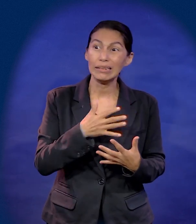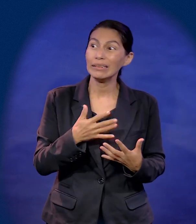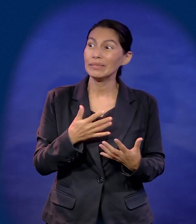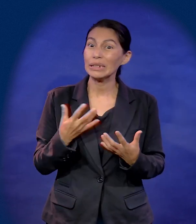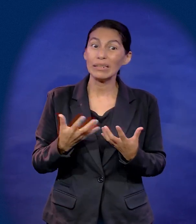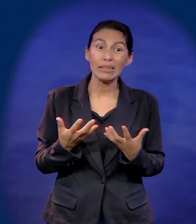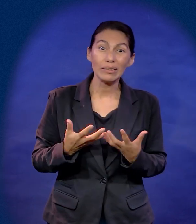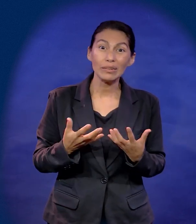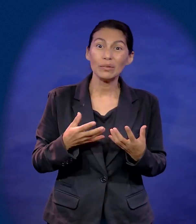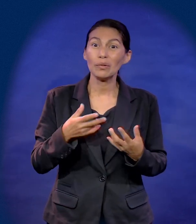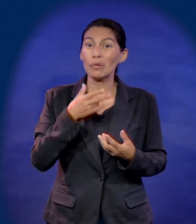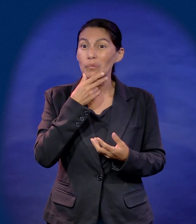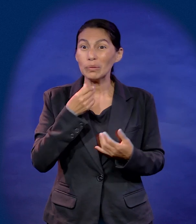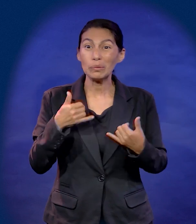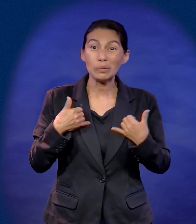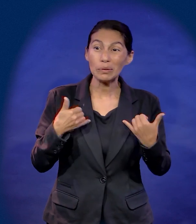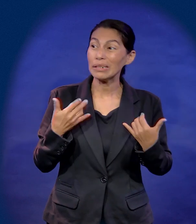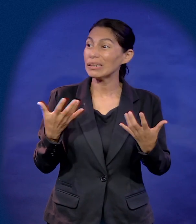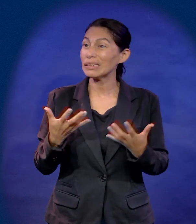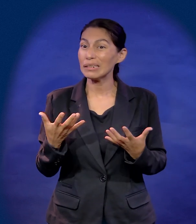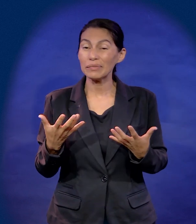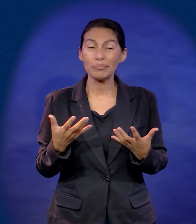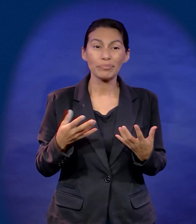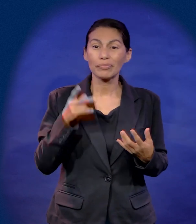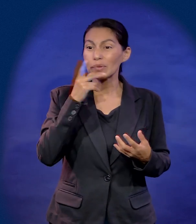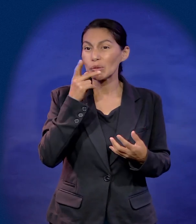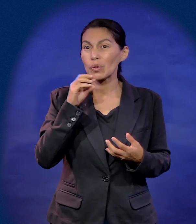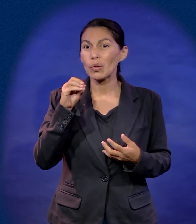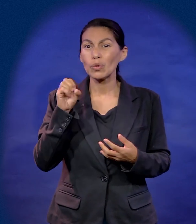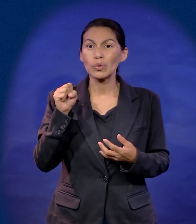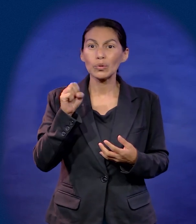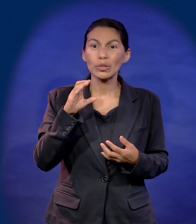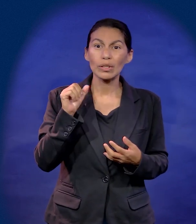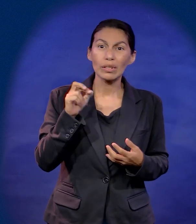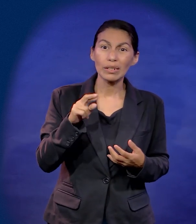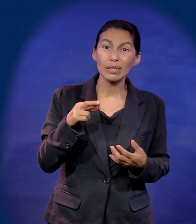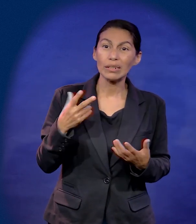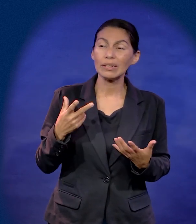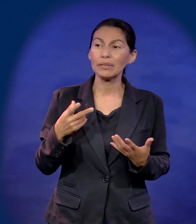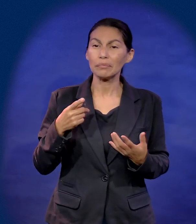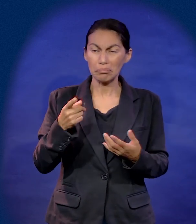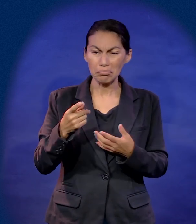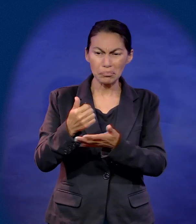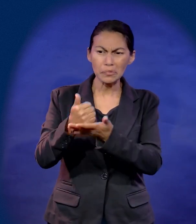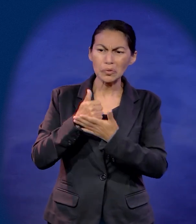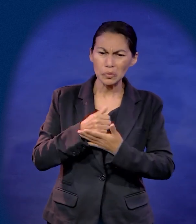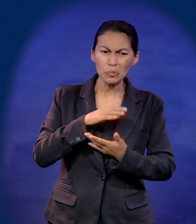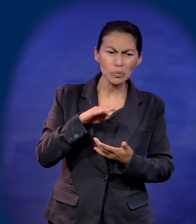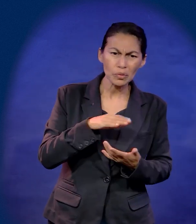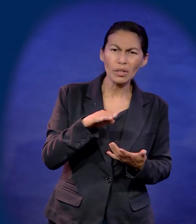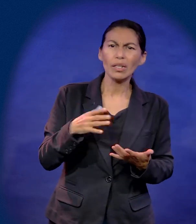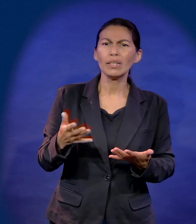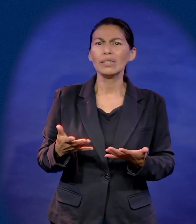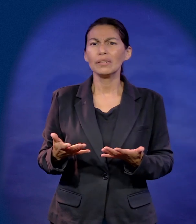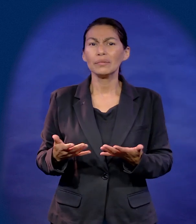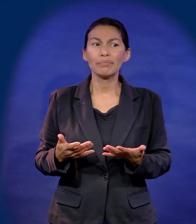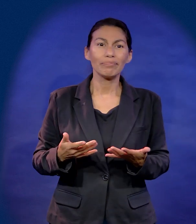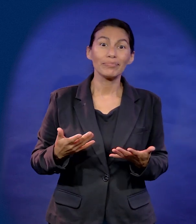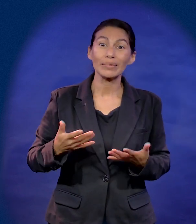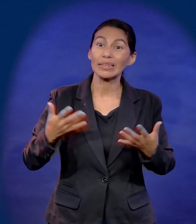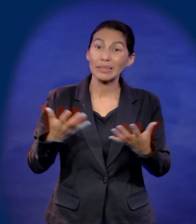¿Qué hizo? Y yo todavía tratando de mantener la calma, me acuerdo que le hablé al pastor Oscar. El pastor Oscar me empezó a ayudar a